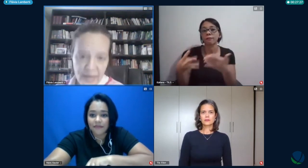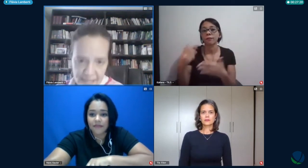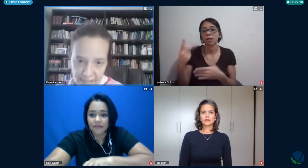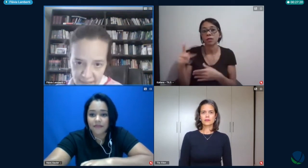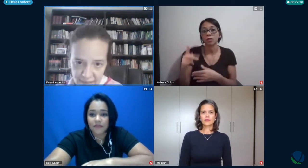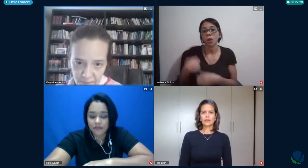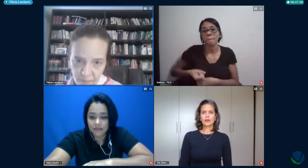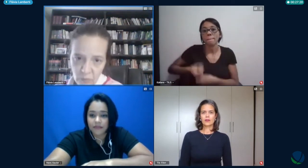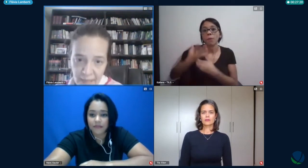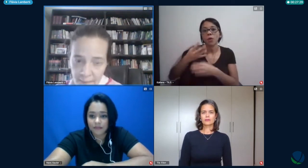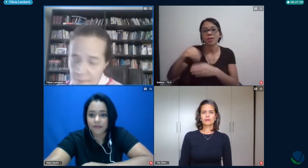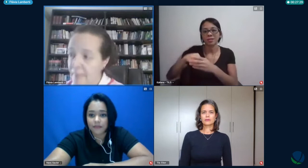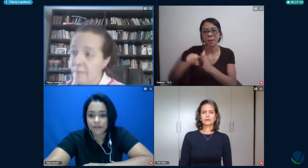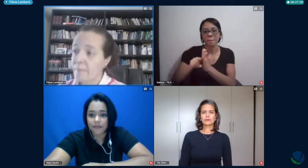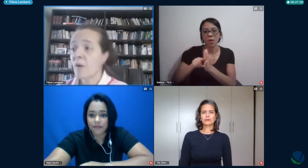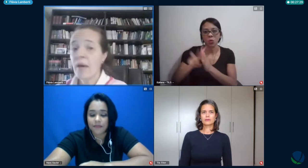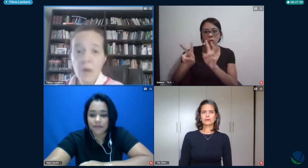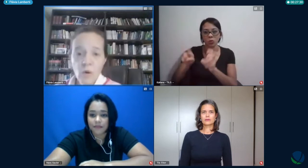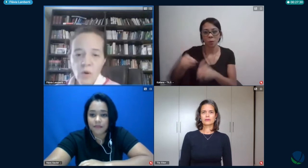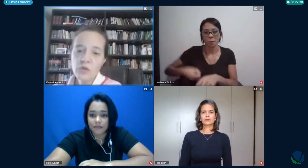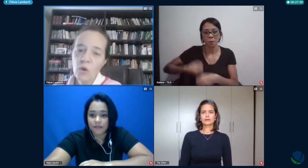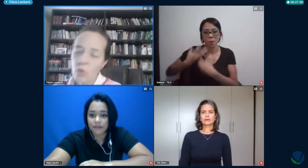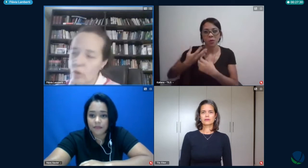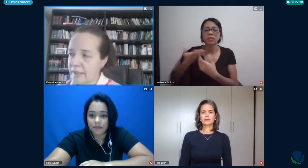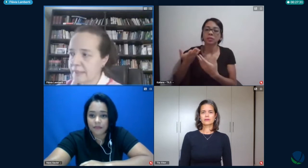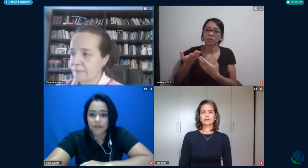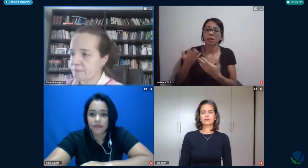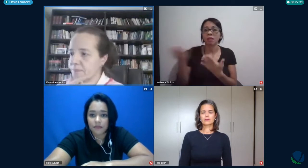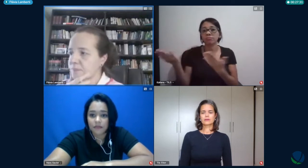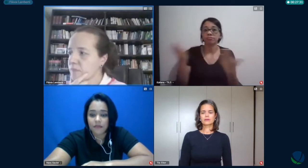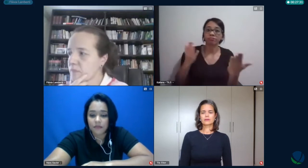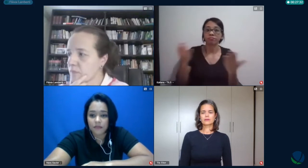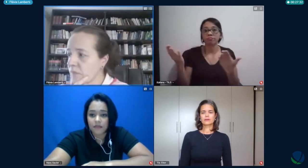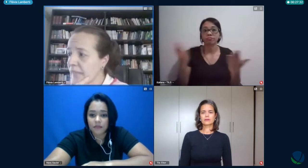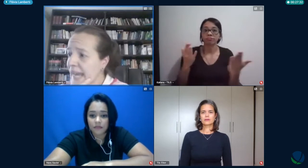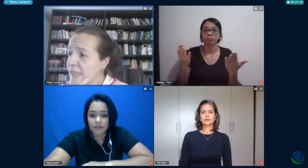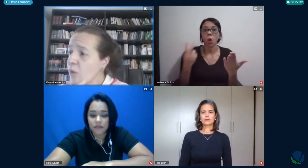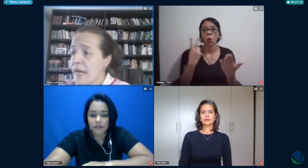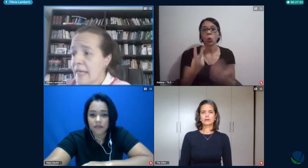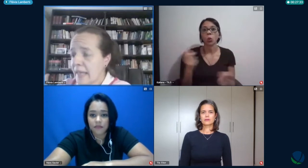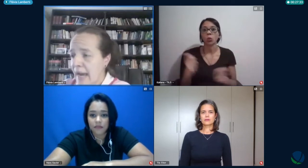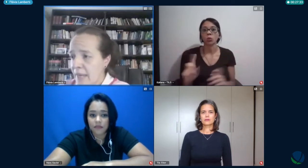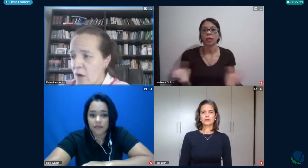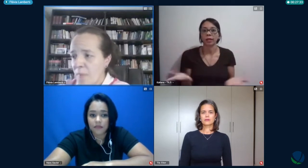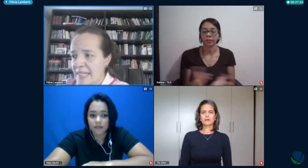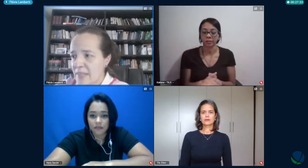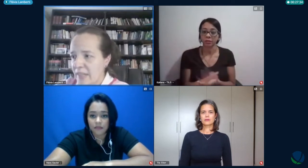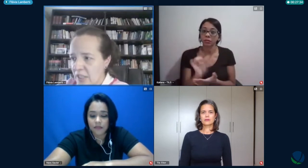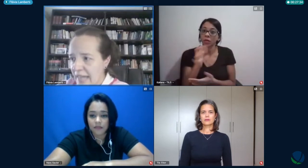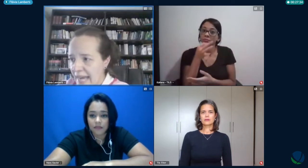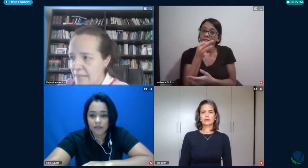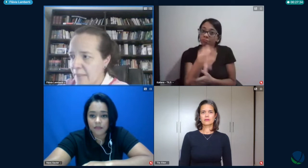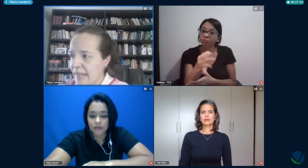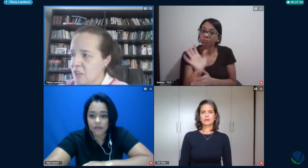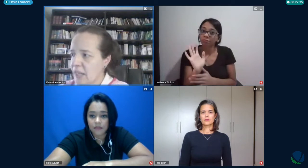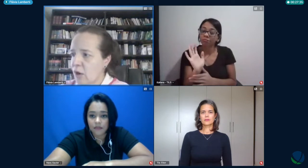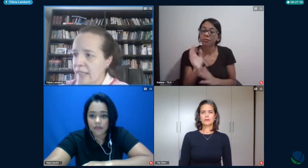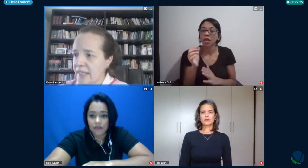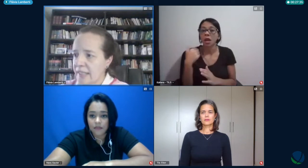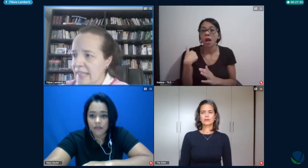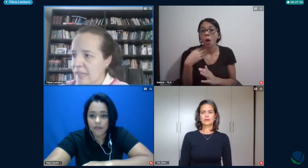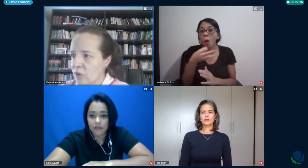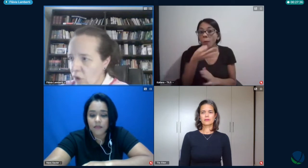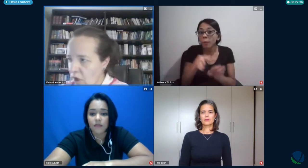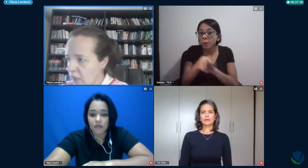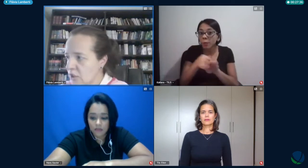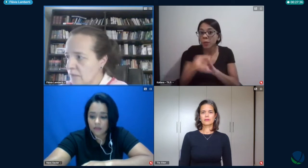da poesia, né? Então, é uma coisa ou outra. Tá? Então, a minha recomendação é tirar essa parte teórica